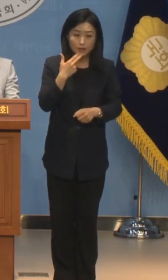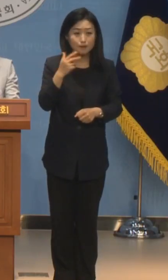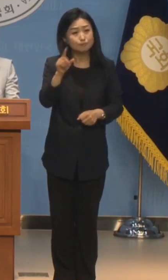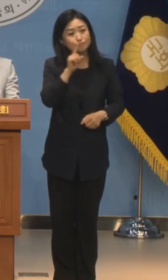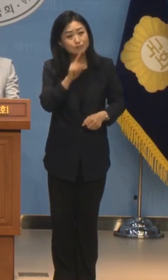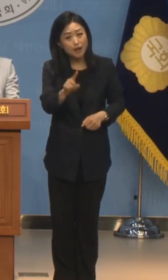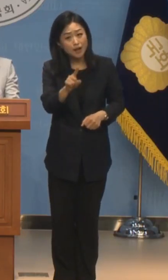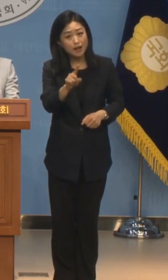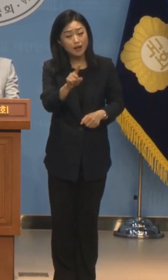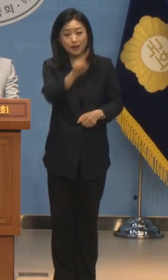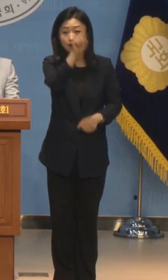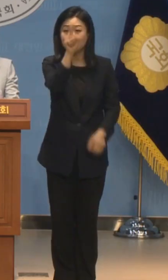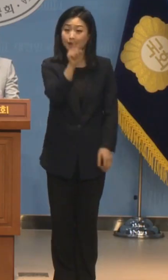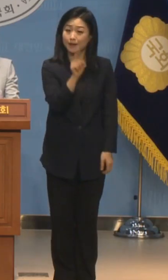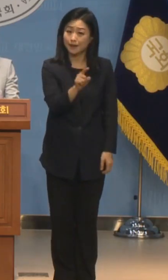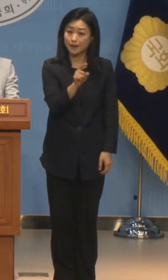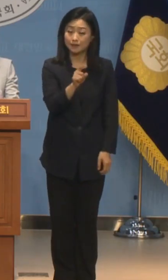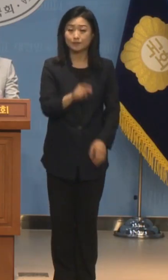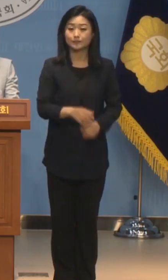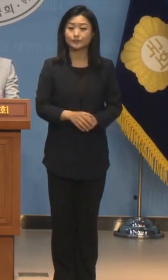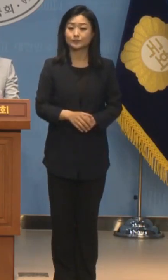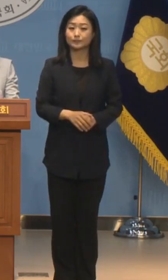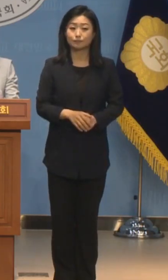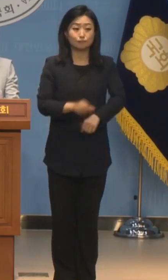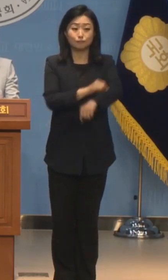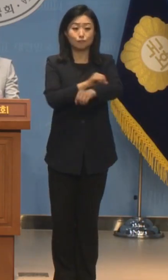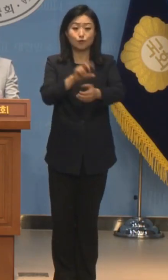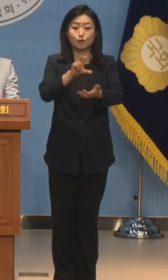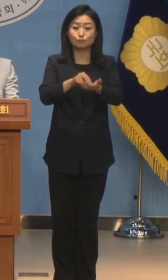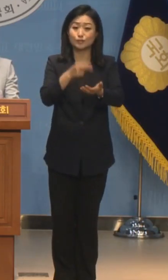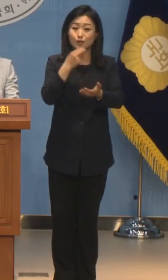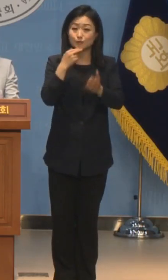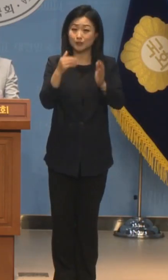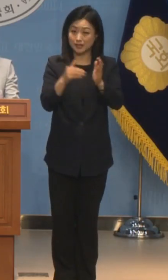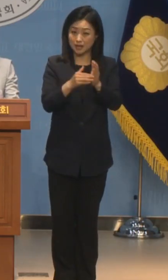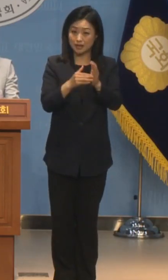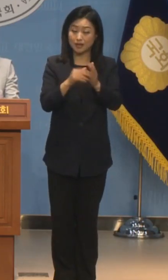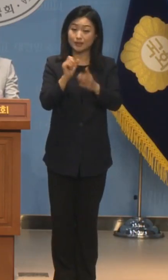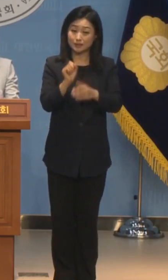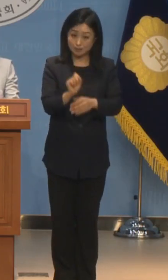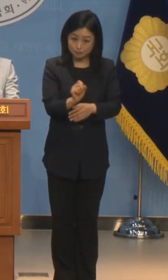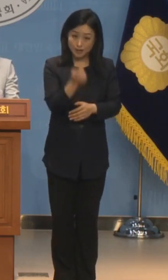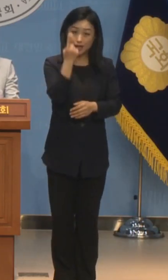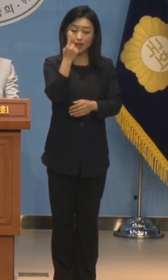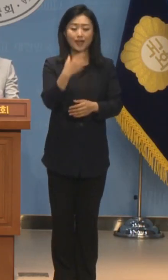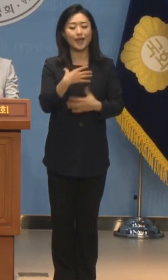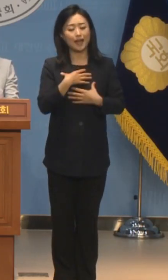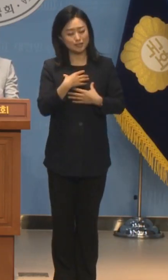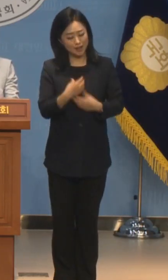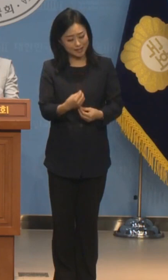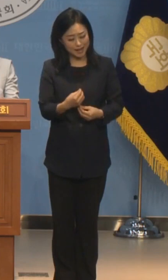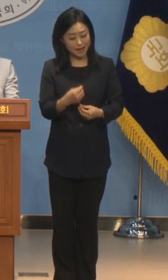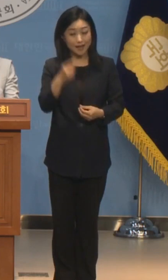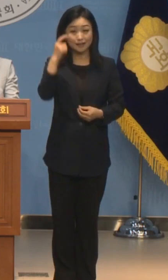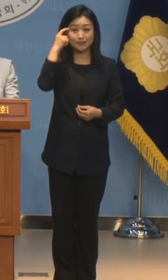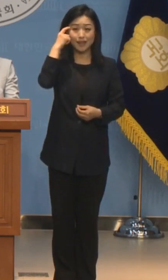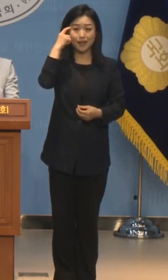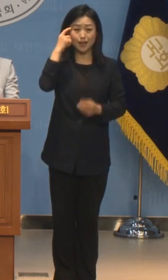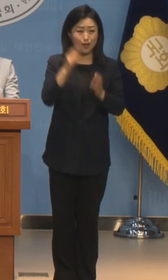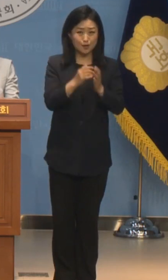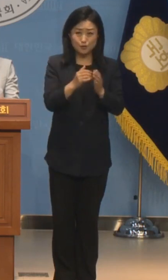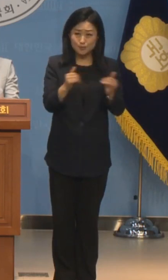말입니까 더욱이 시간이 지나도 별 문제가 생기지는 않았으니 안전하다고 우기는 혹세